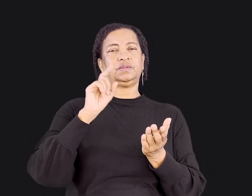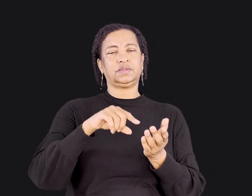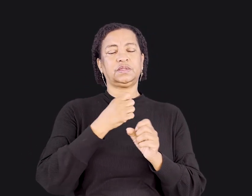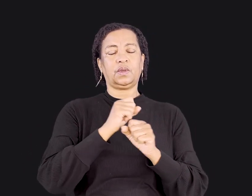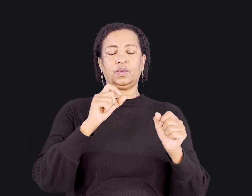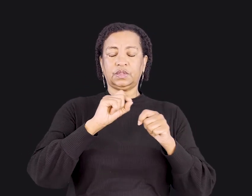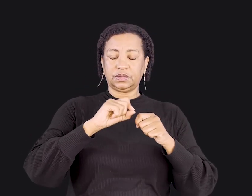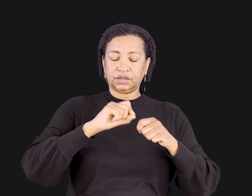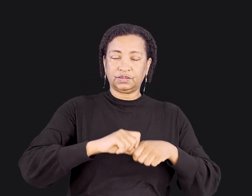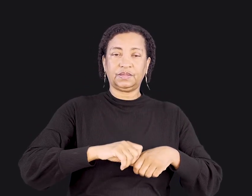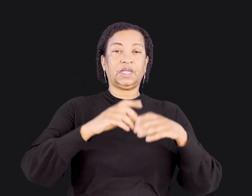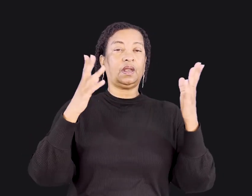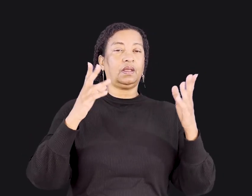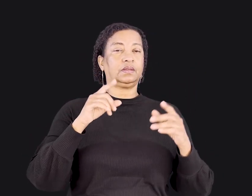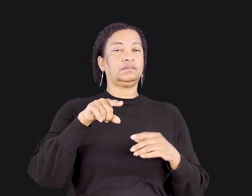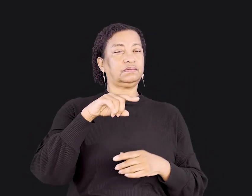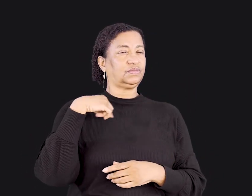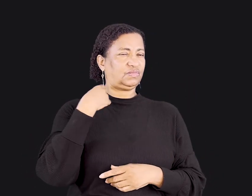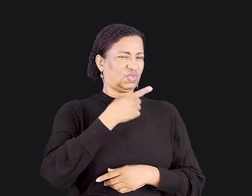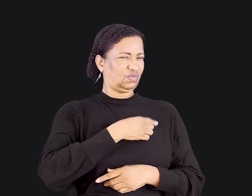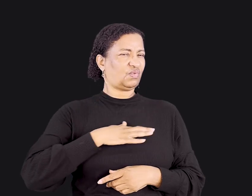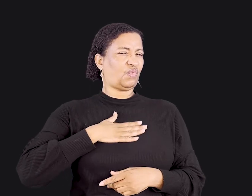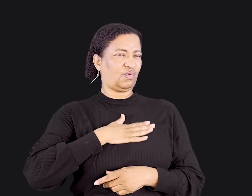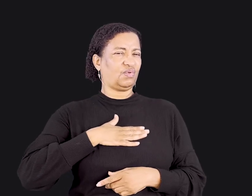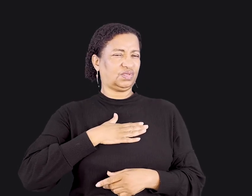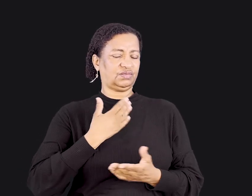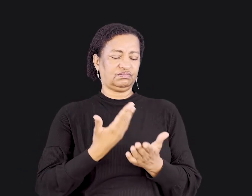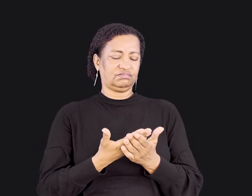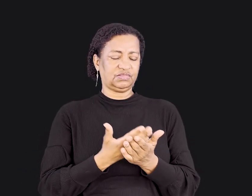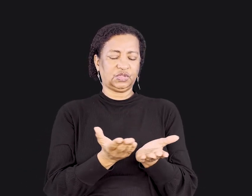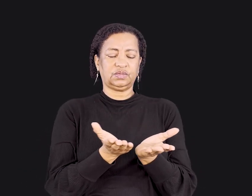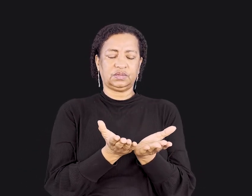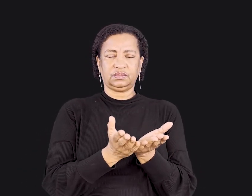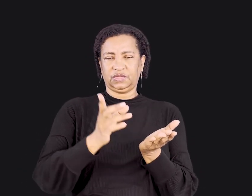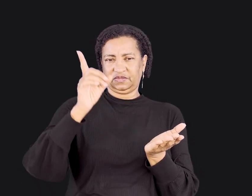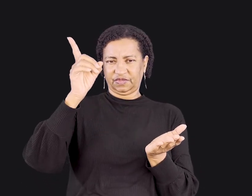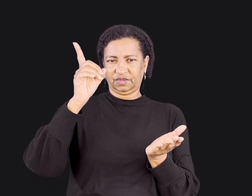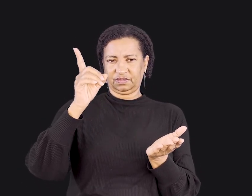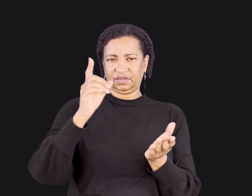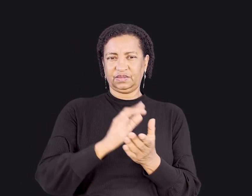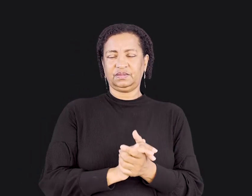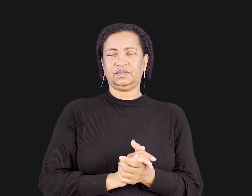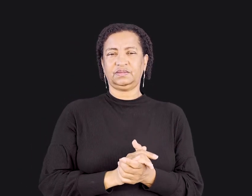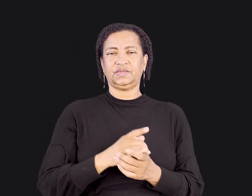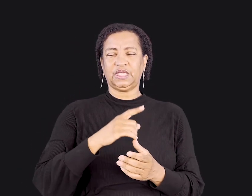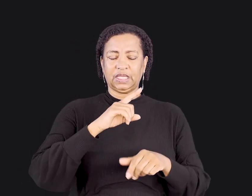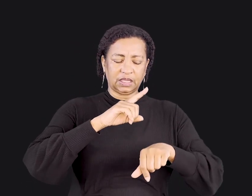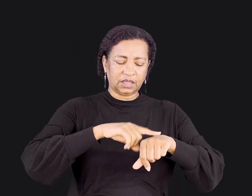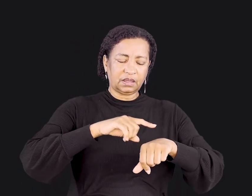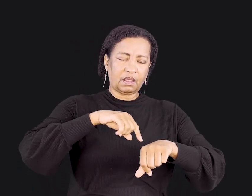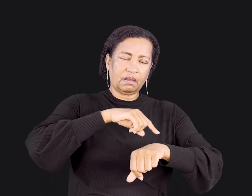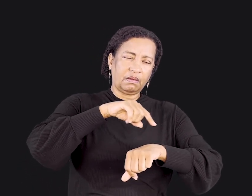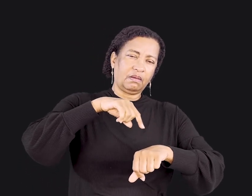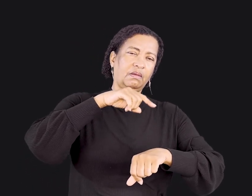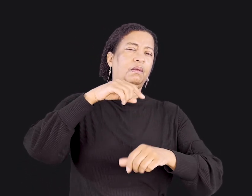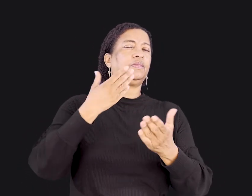grande milagre. Será que gostamos de estudar a palavra de Deus? Será que passamos tempo estudando a palavra de